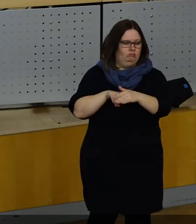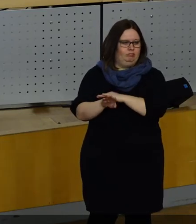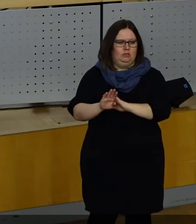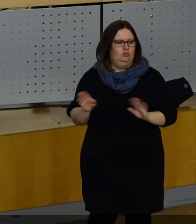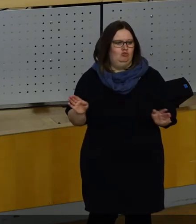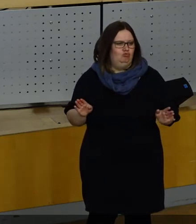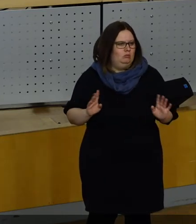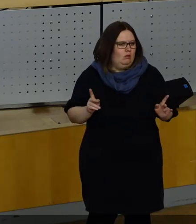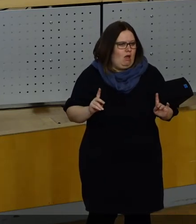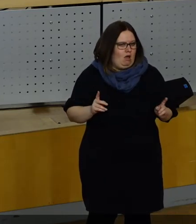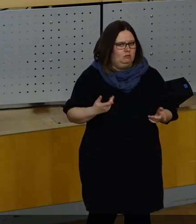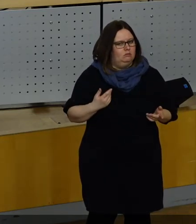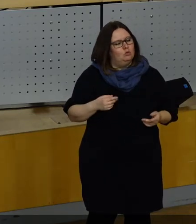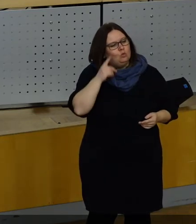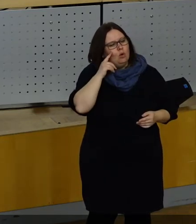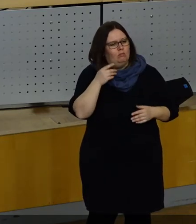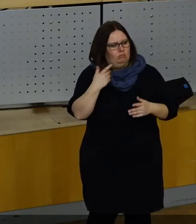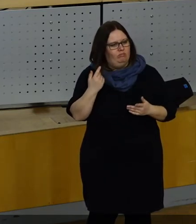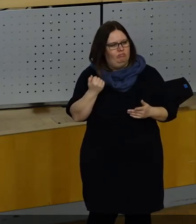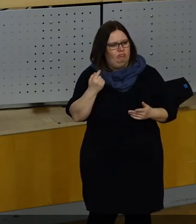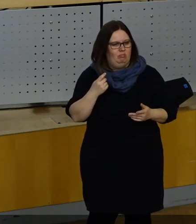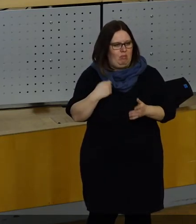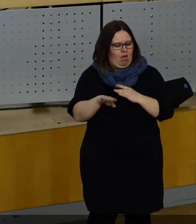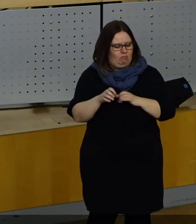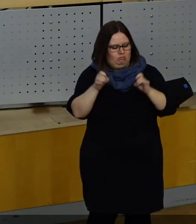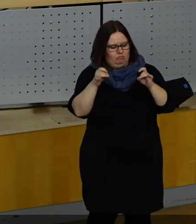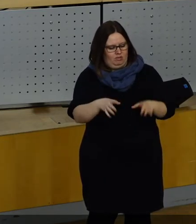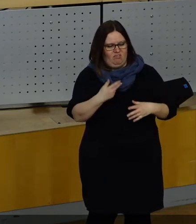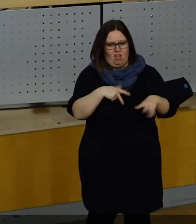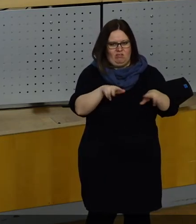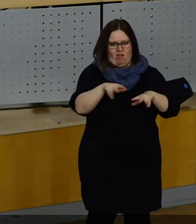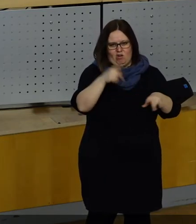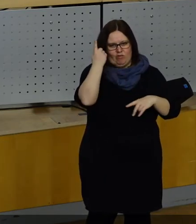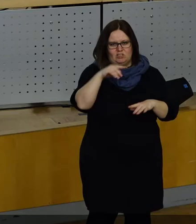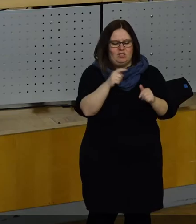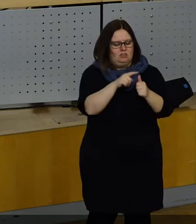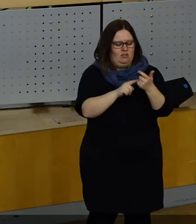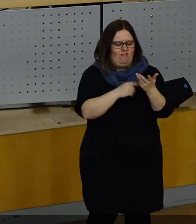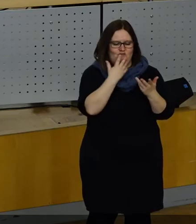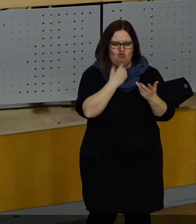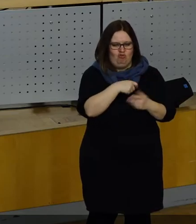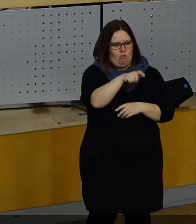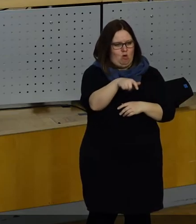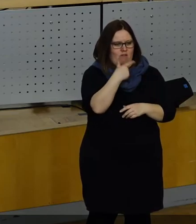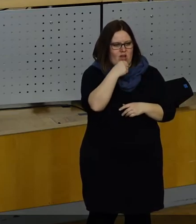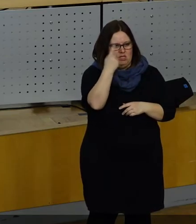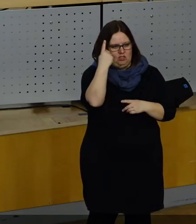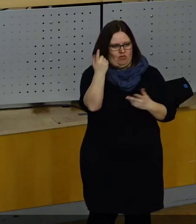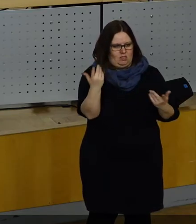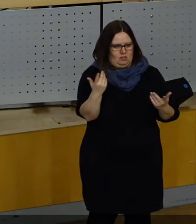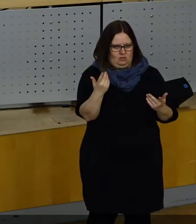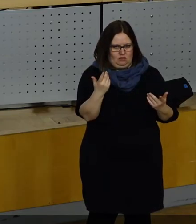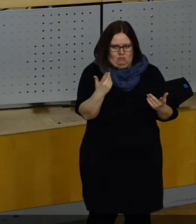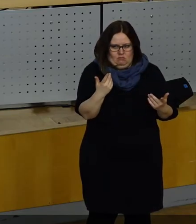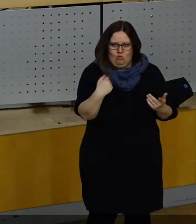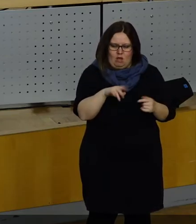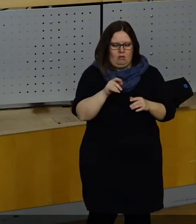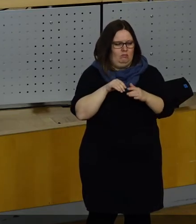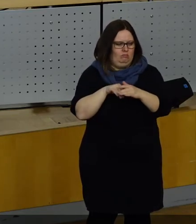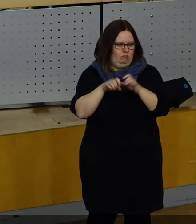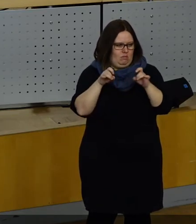gelten. Sie fliehen oder sie haben Schwierigkeiten, wenn eine Verwaltung nicht weiß, was sie will, wenn eine Bürgerschaft nicht weiß, was sie will. Und mit klaren